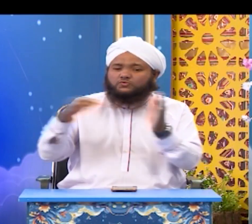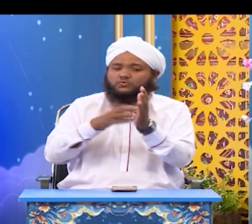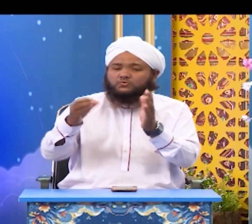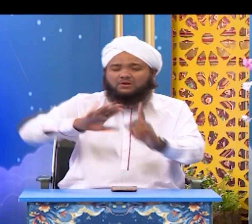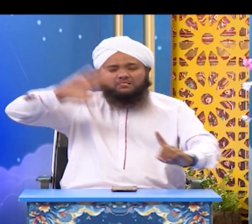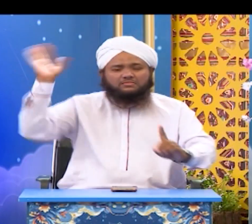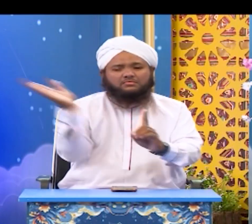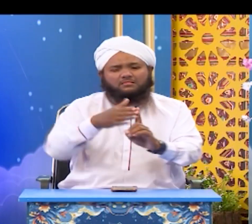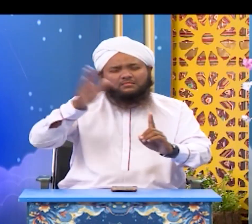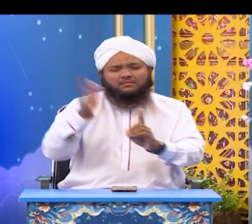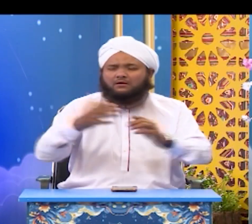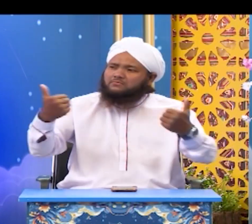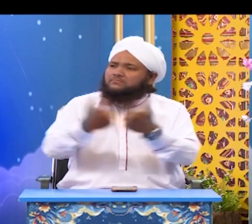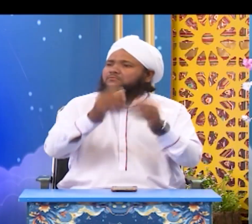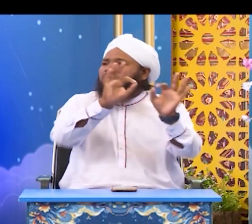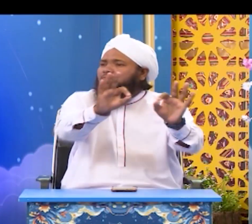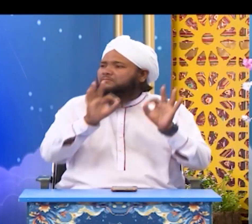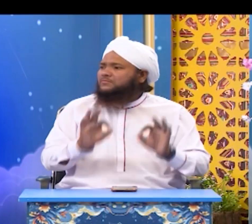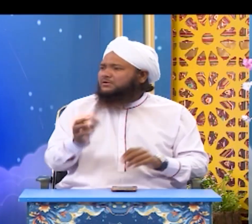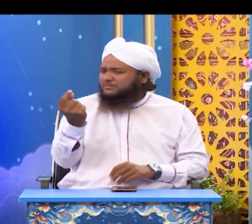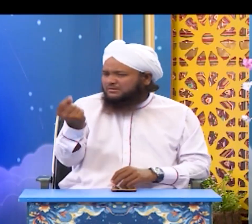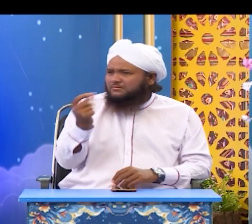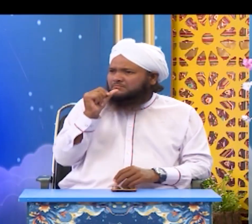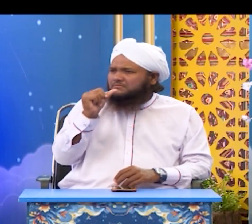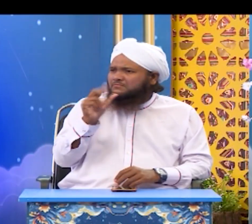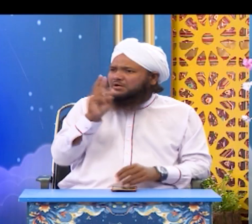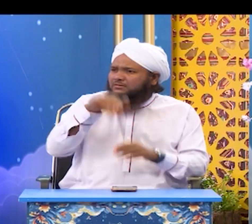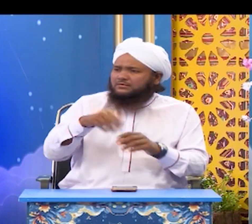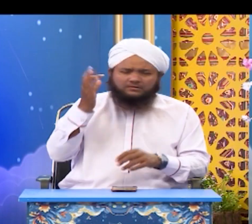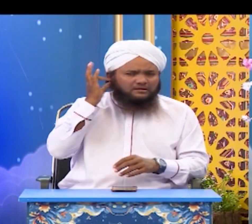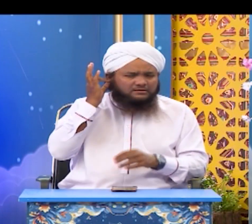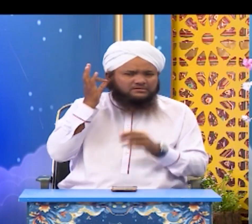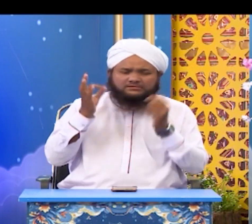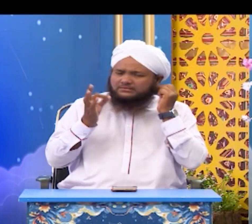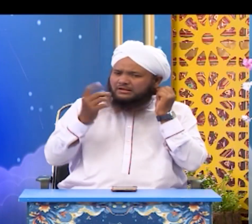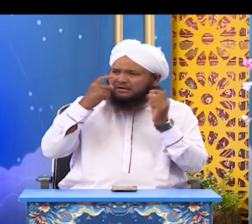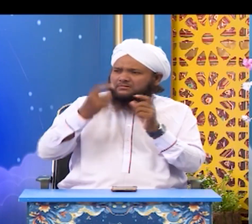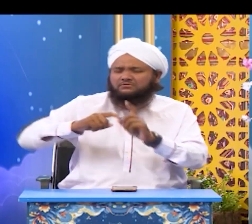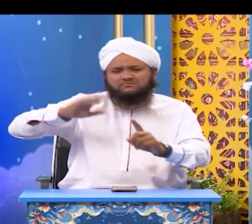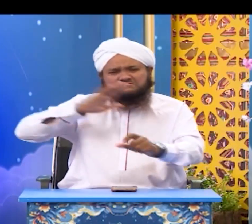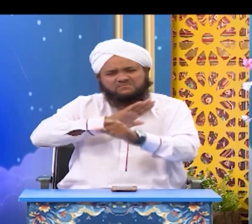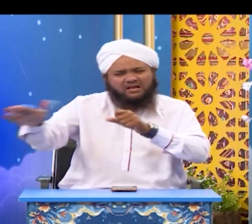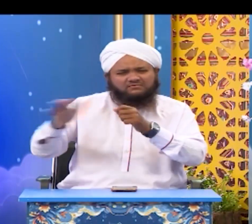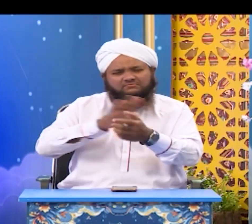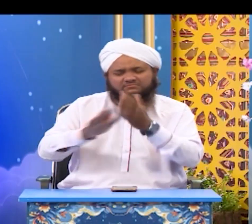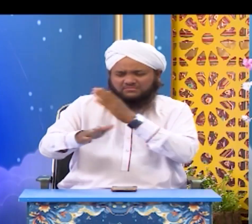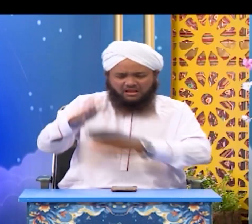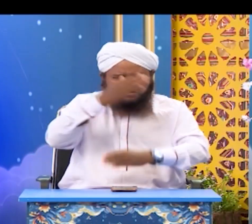مارتے پیٹتے تھے۔ ذرا سی بات پر عورتوں کے کان، ناک وغیرہ اعضاء کاٹ لیا کرتے تھے اور کبھی